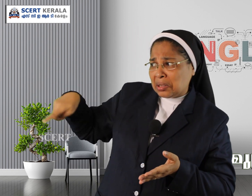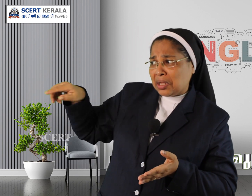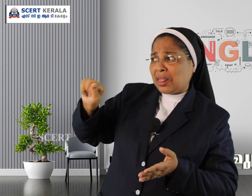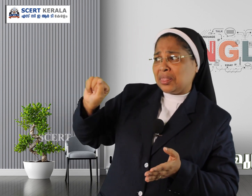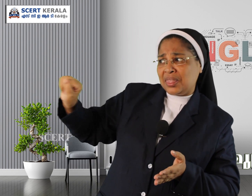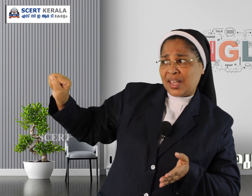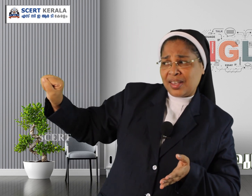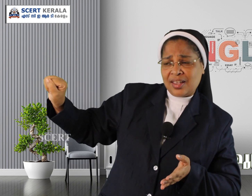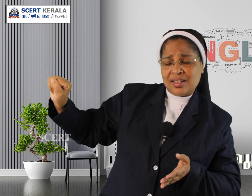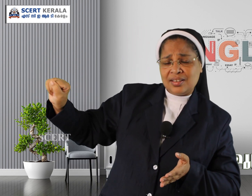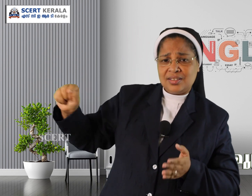ദെയർ